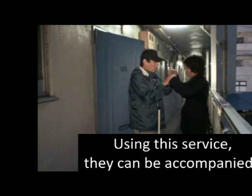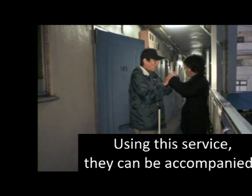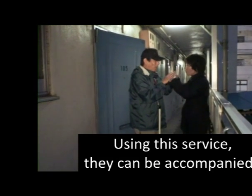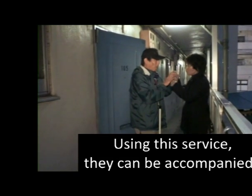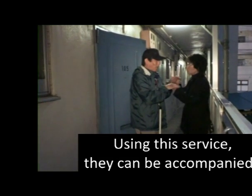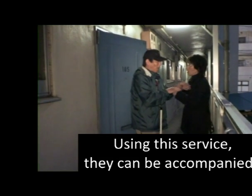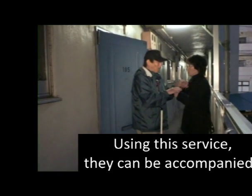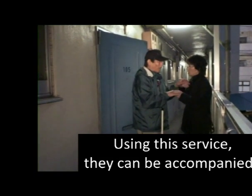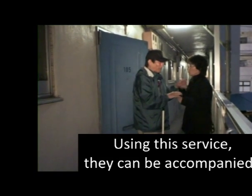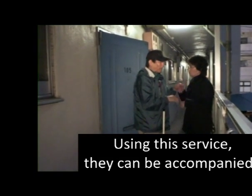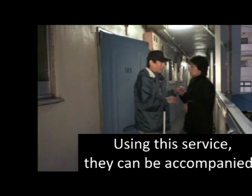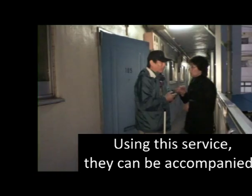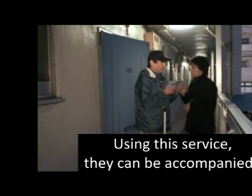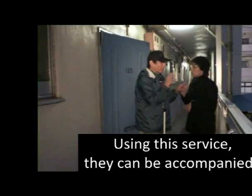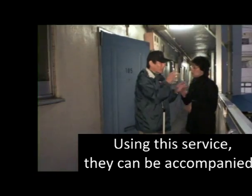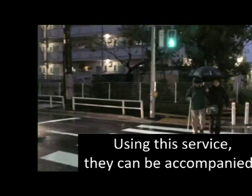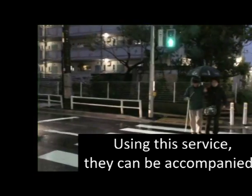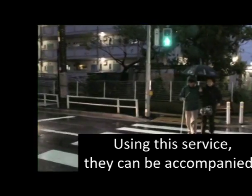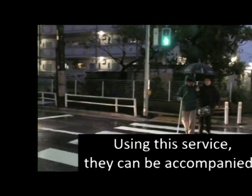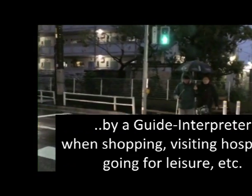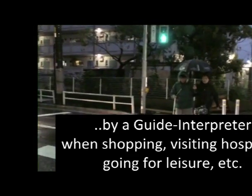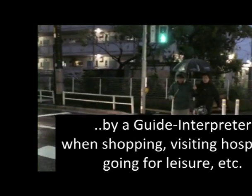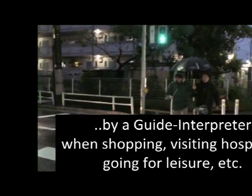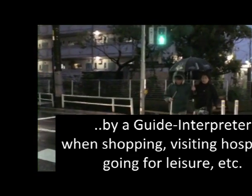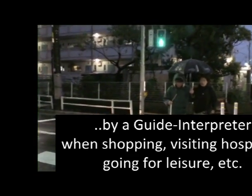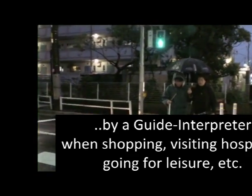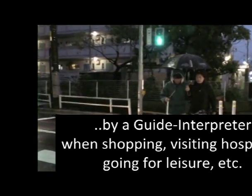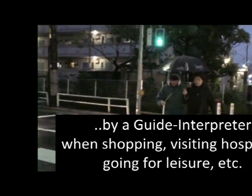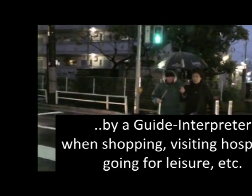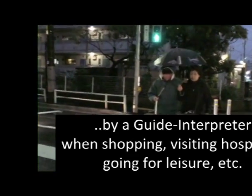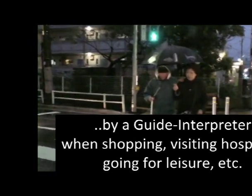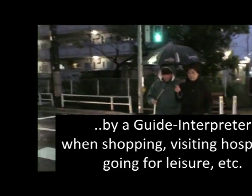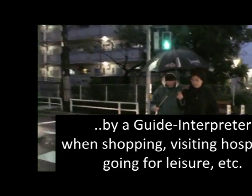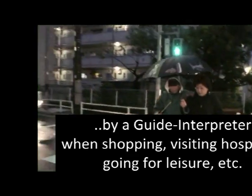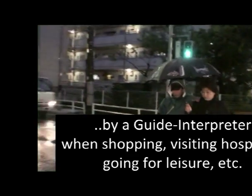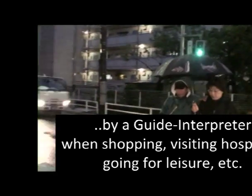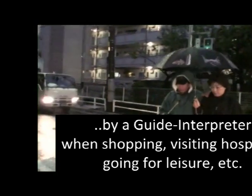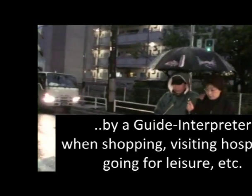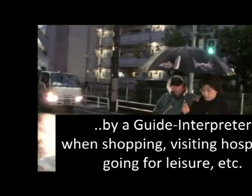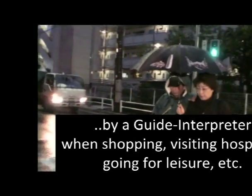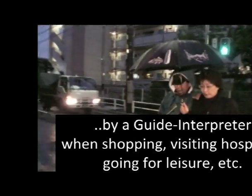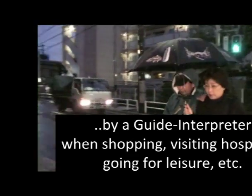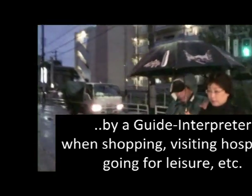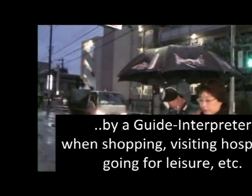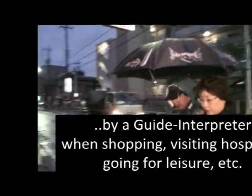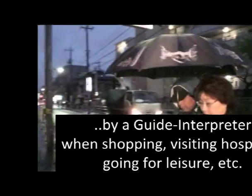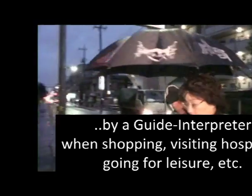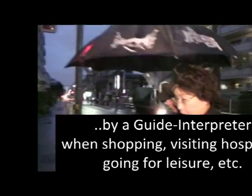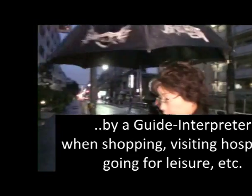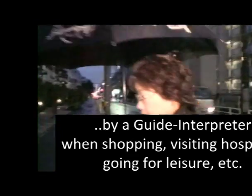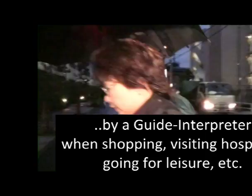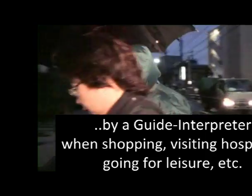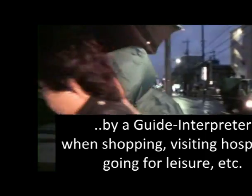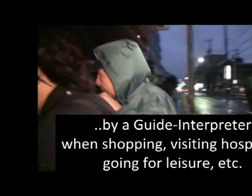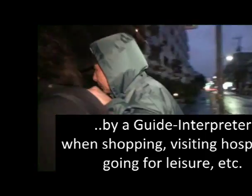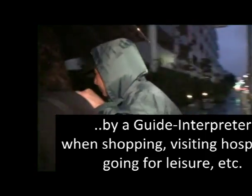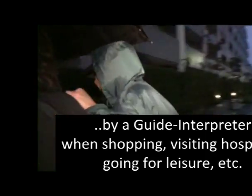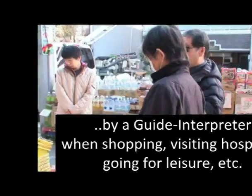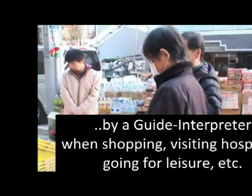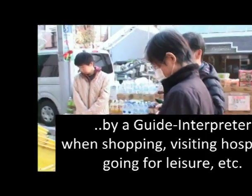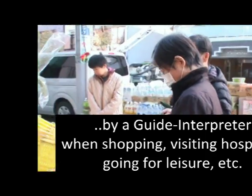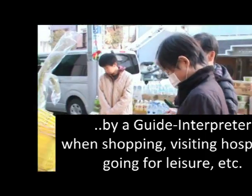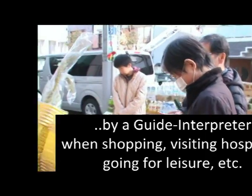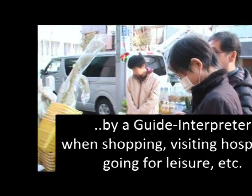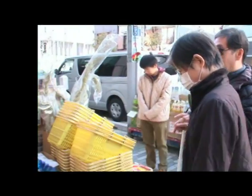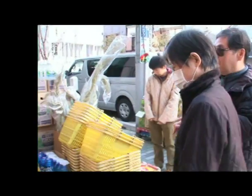盲ろう者が買い物や通院、サークルなどで外出する際、盲ろう者のコミュニケーション方